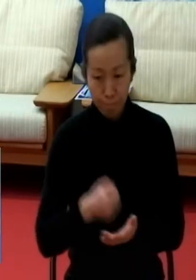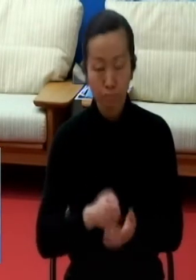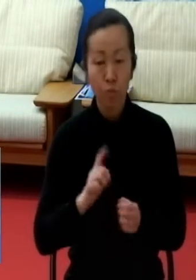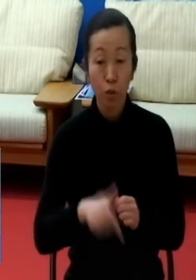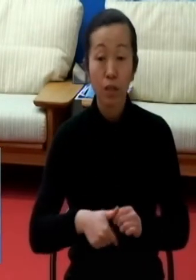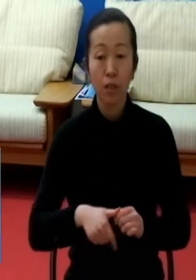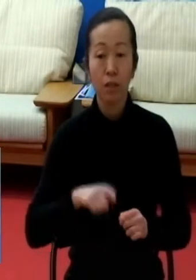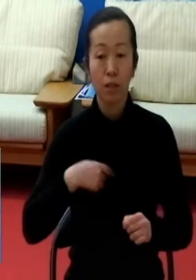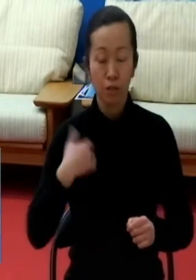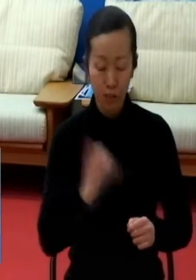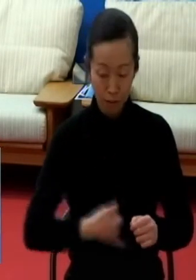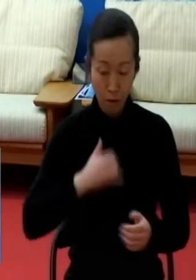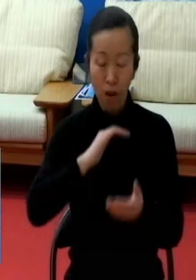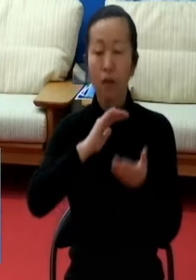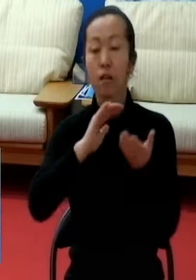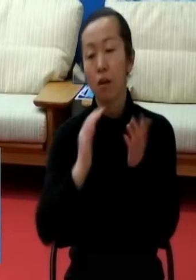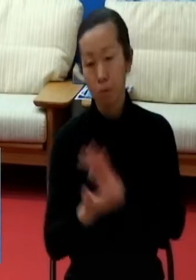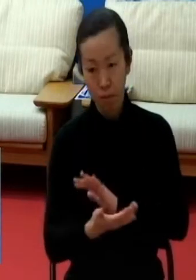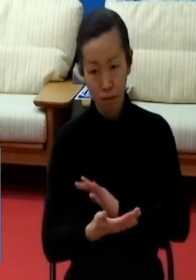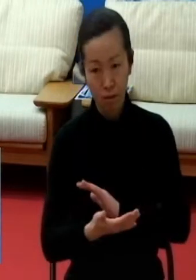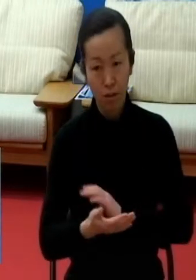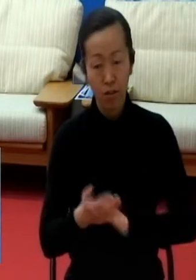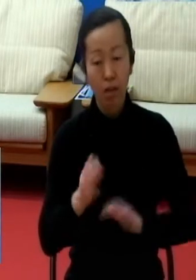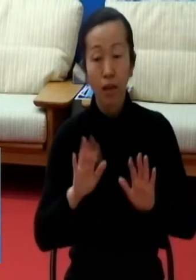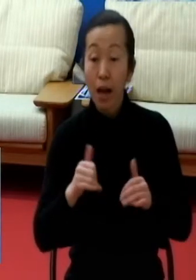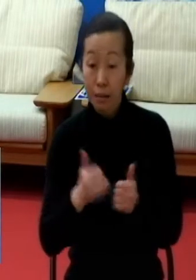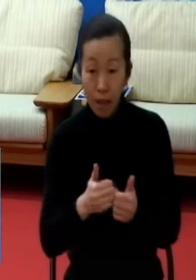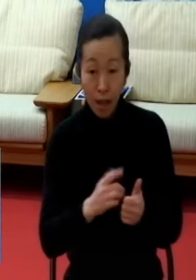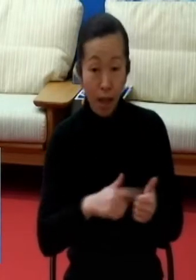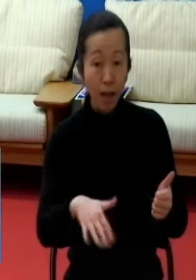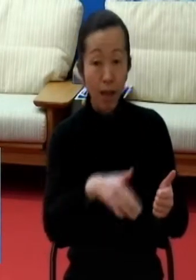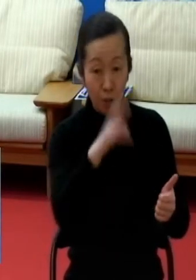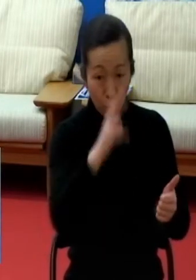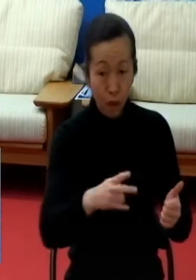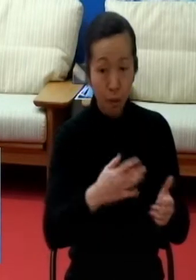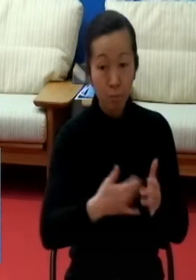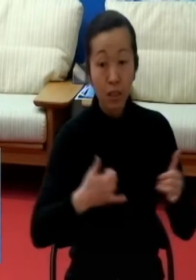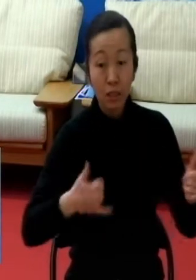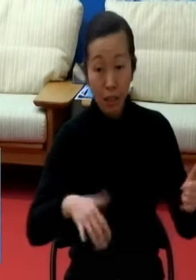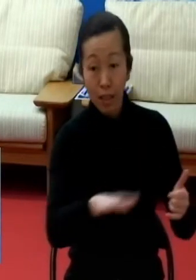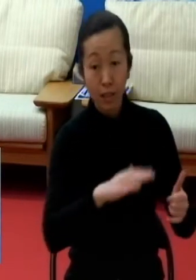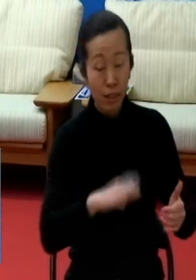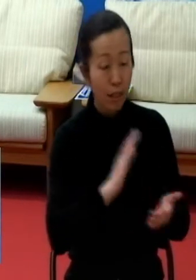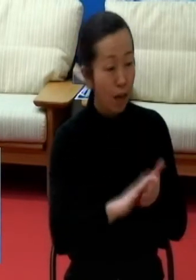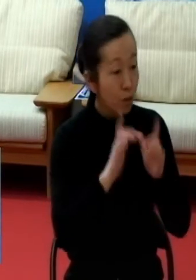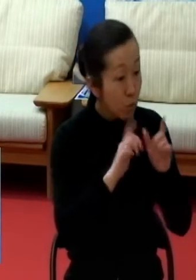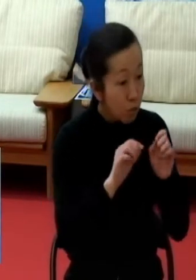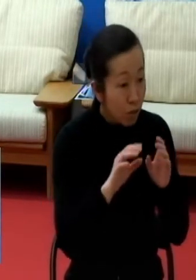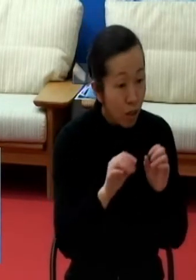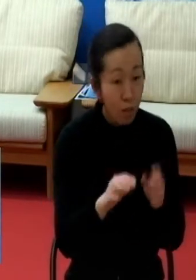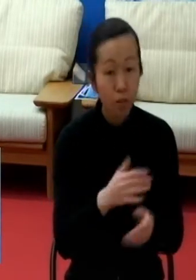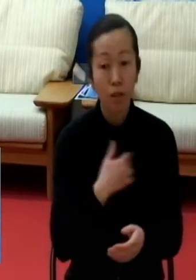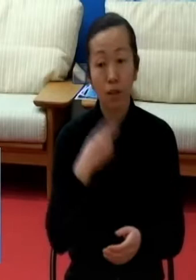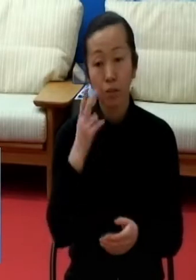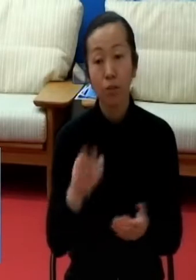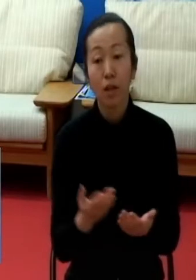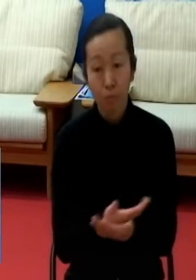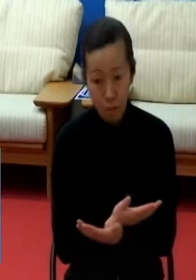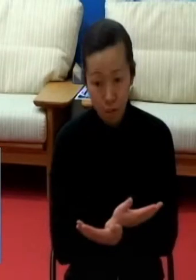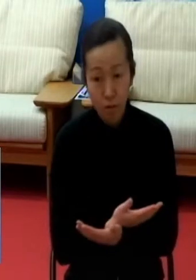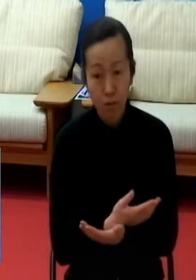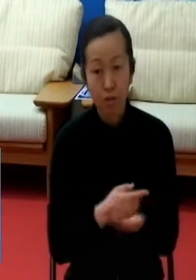예, 그들에게 해답을 줄 수 있잖아요. 彼らに回答を伝えることができる。 도전할 수 있잖아요. みんなの前で。